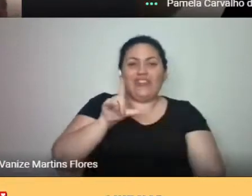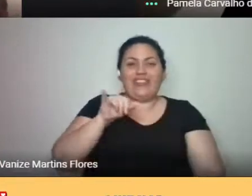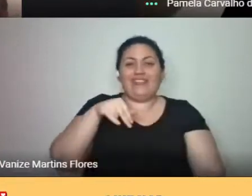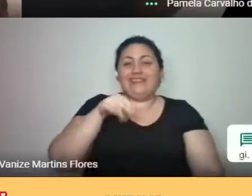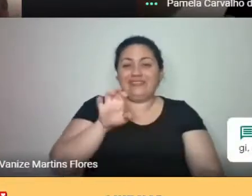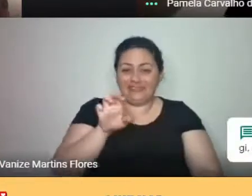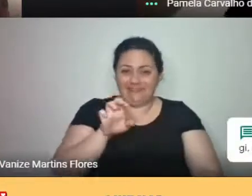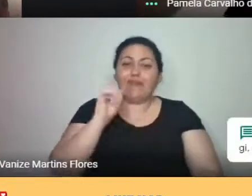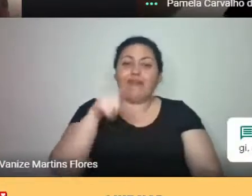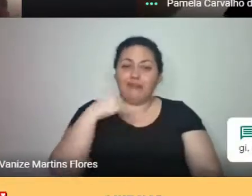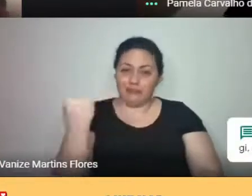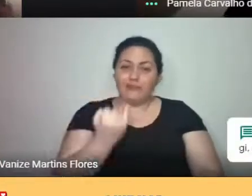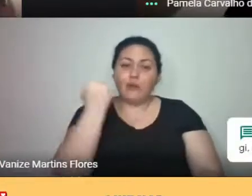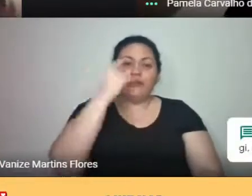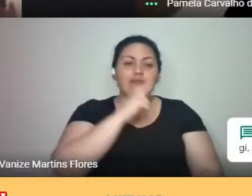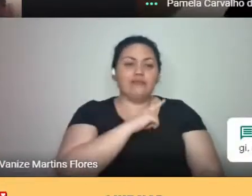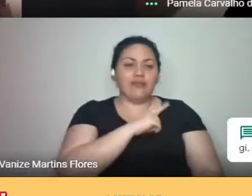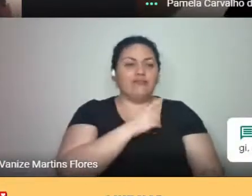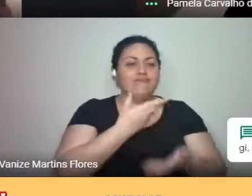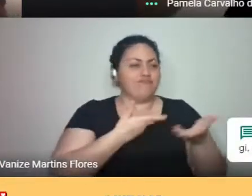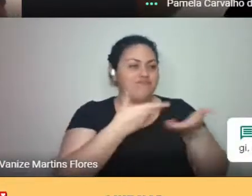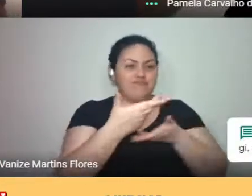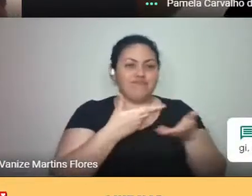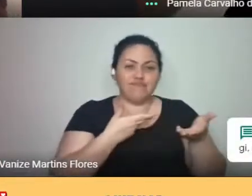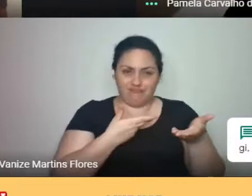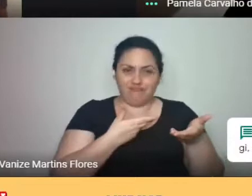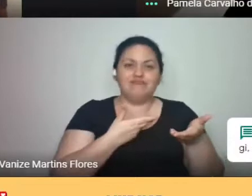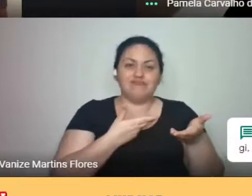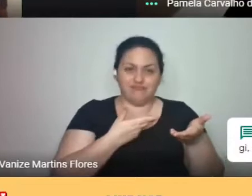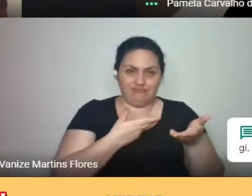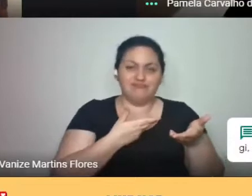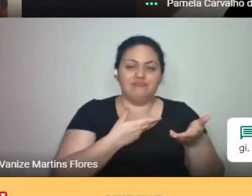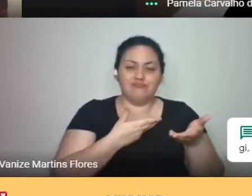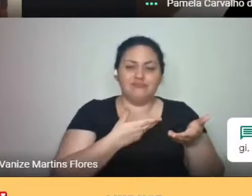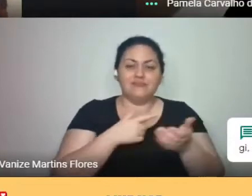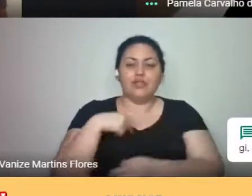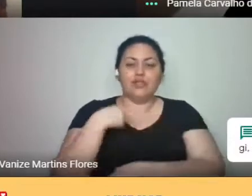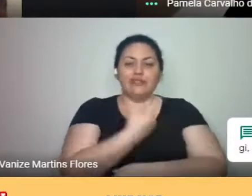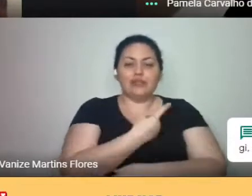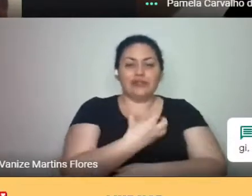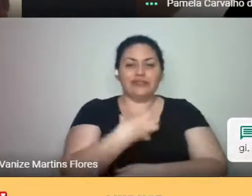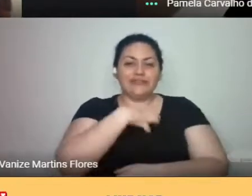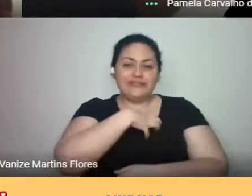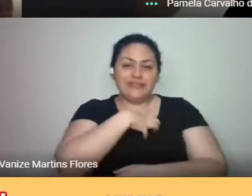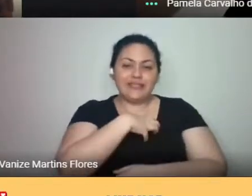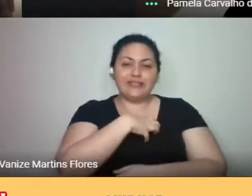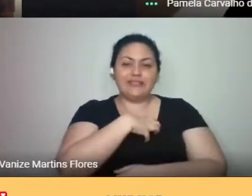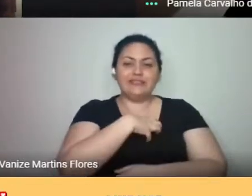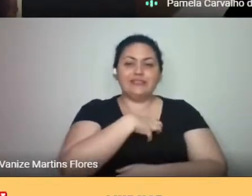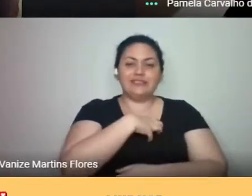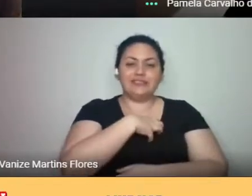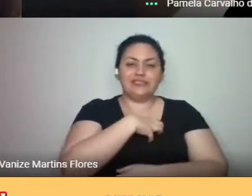nossas interações, né? O quanto a gente tá se sentindo nesse momento,